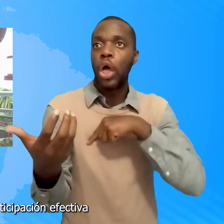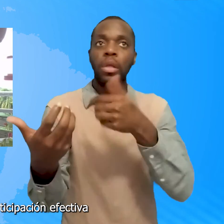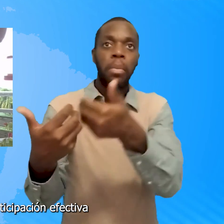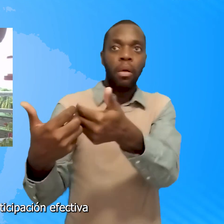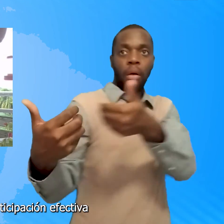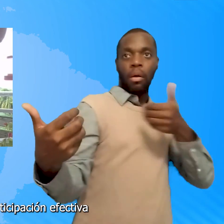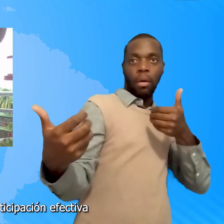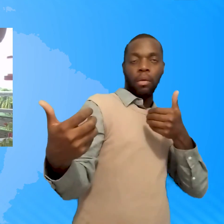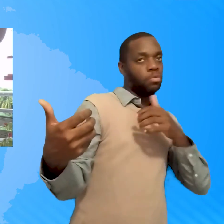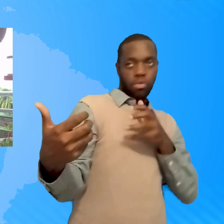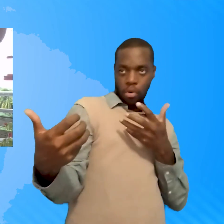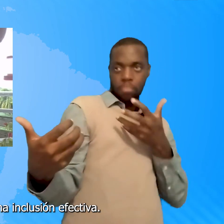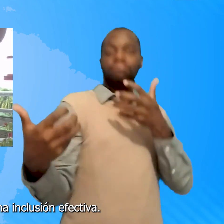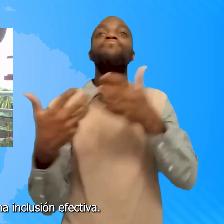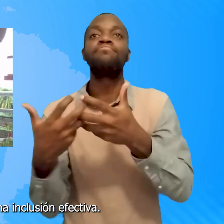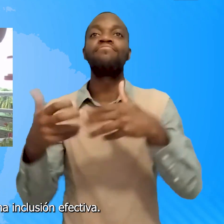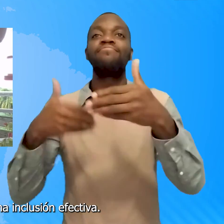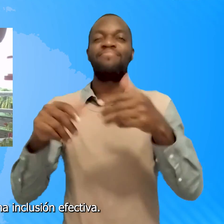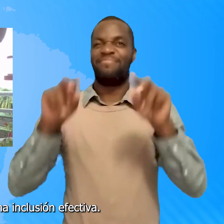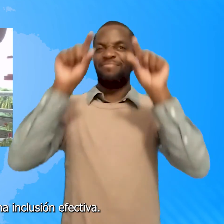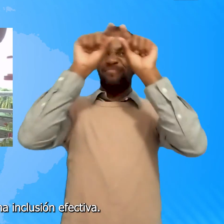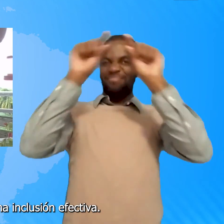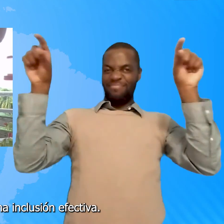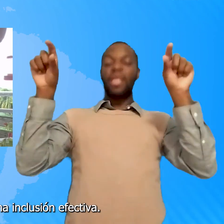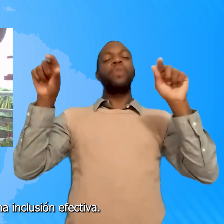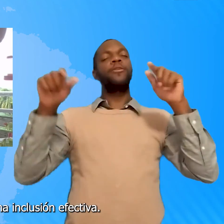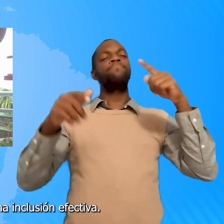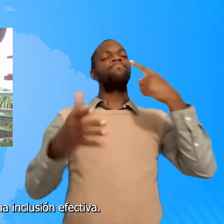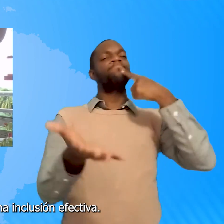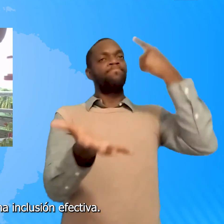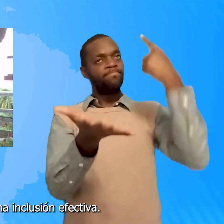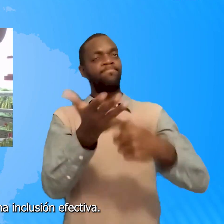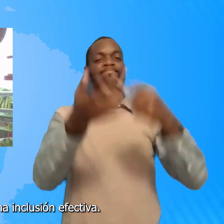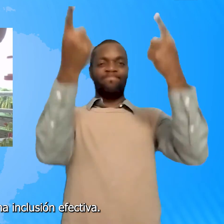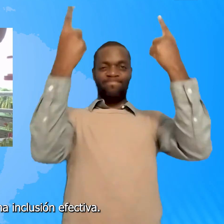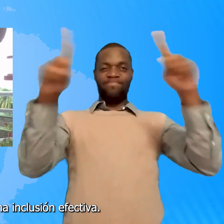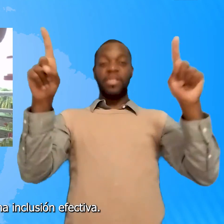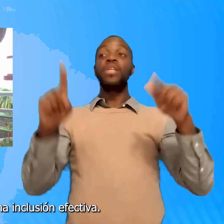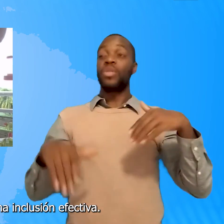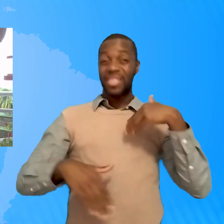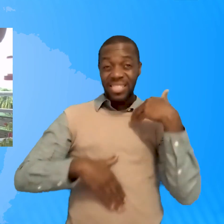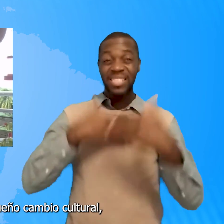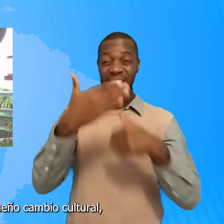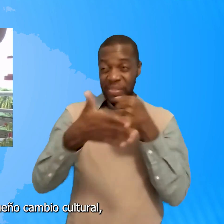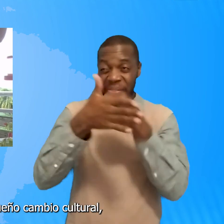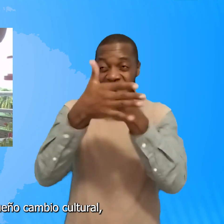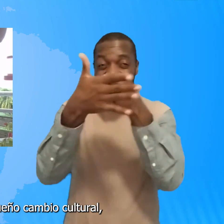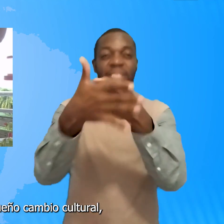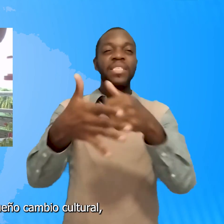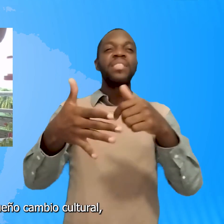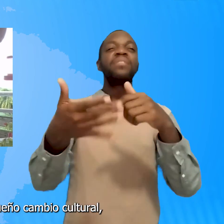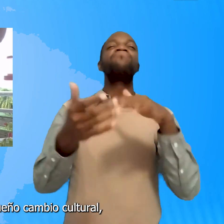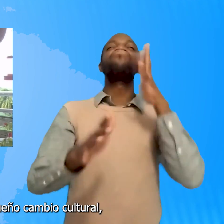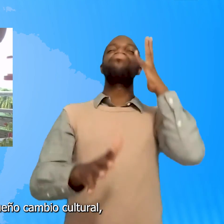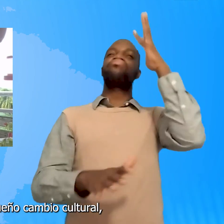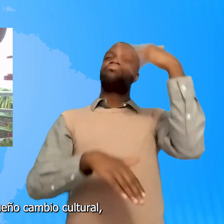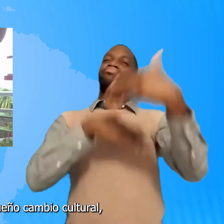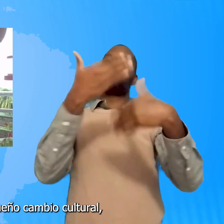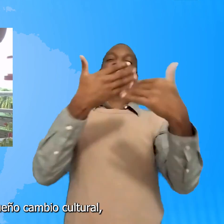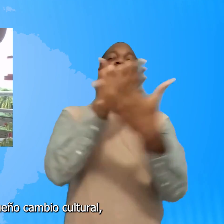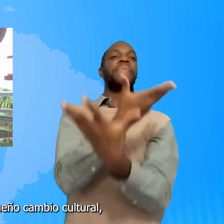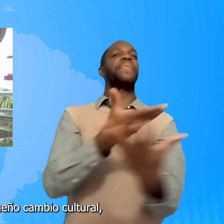participación efectiva va a hacer posible una inclusión efectiva. Entonces, ese es el